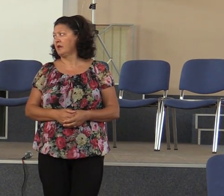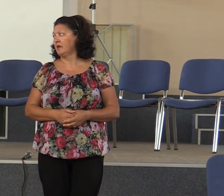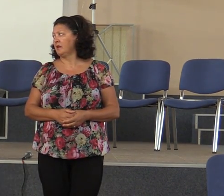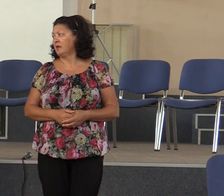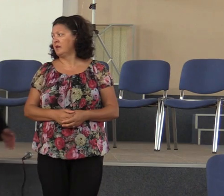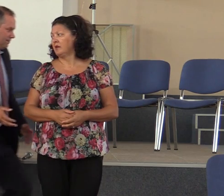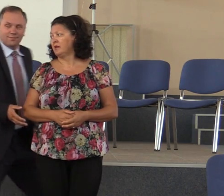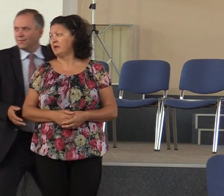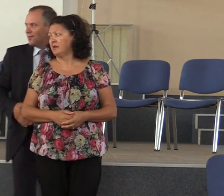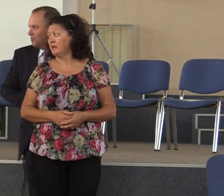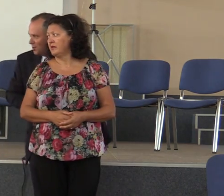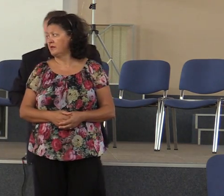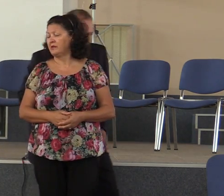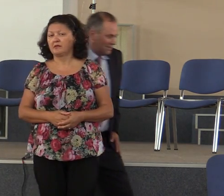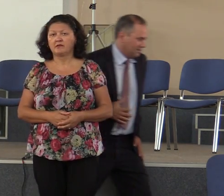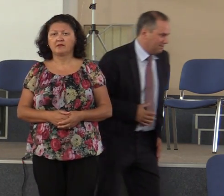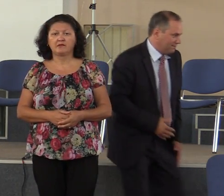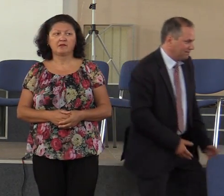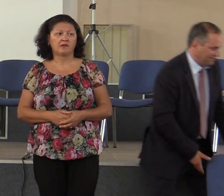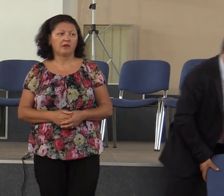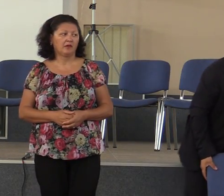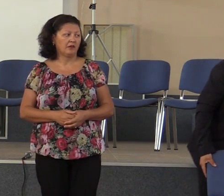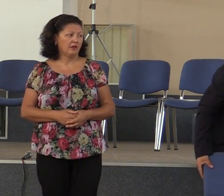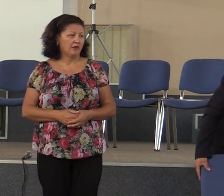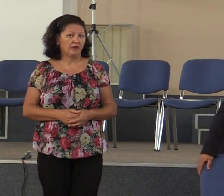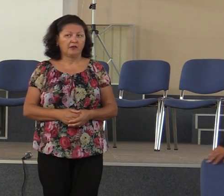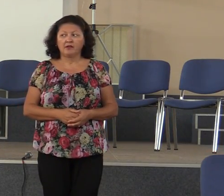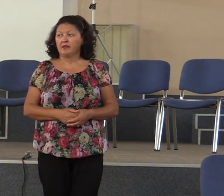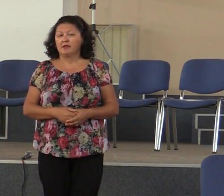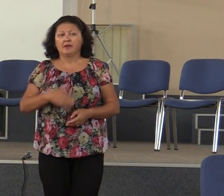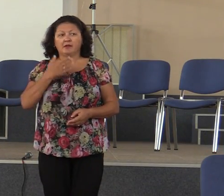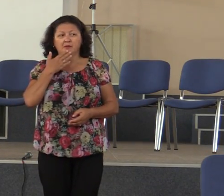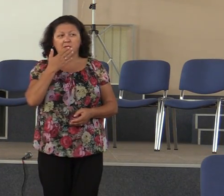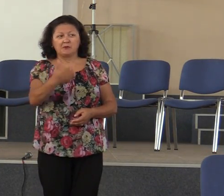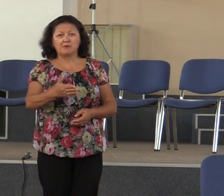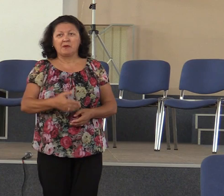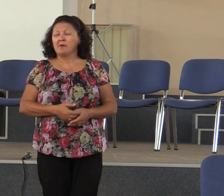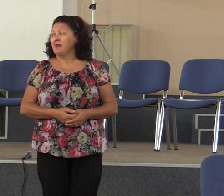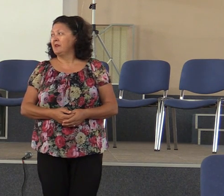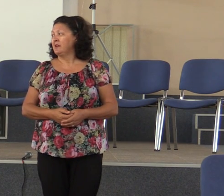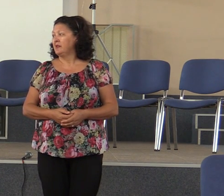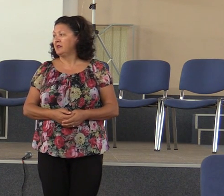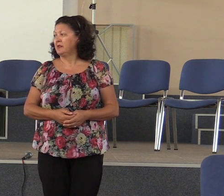Mulțumim că existați, mulțumim pentru toată susținerea și pentru cuvântul din această dimineață din partea lui Dumnezeu.